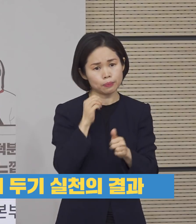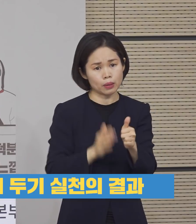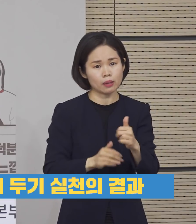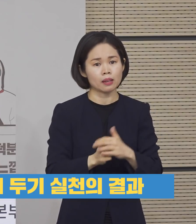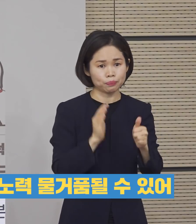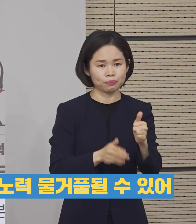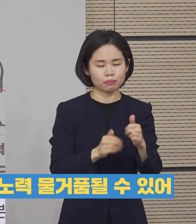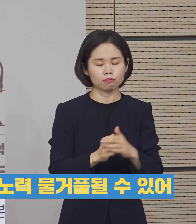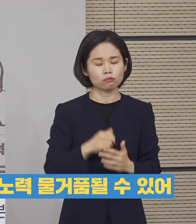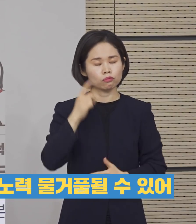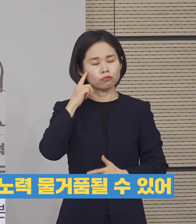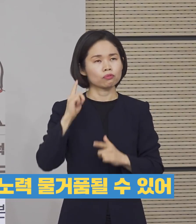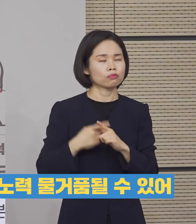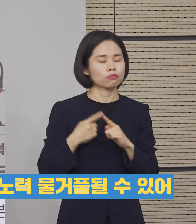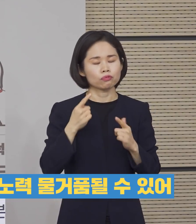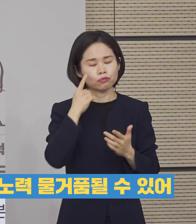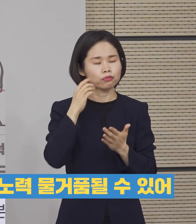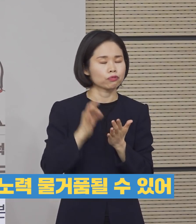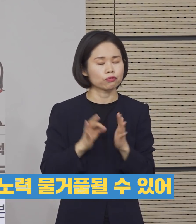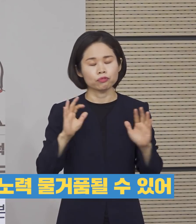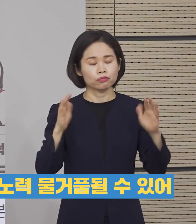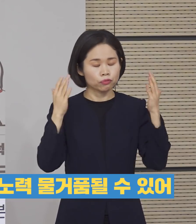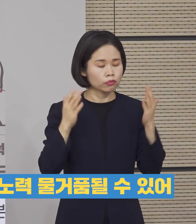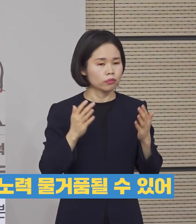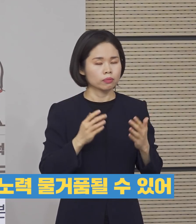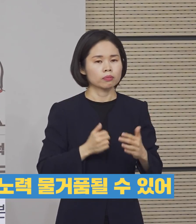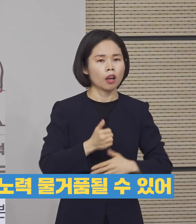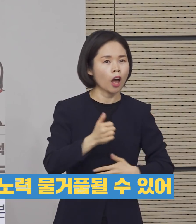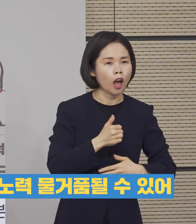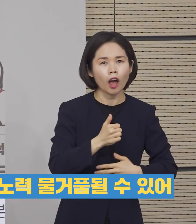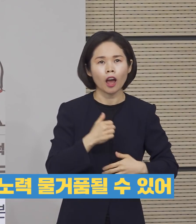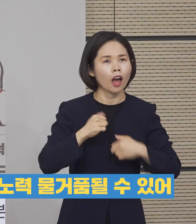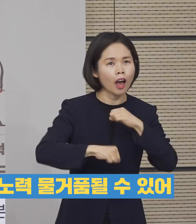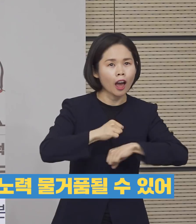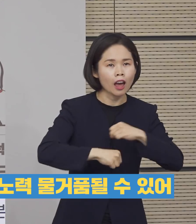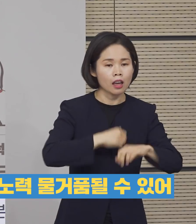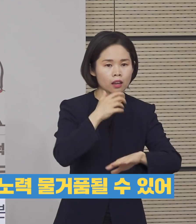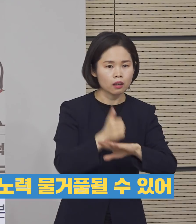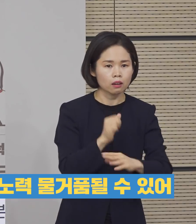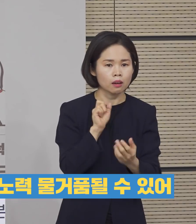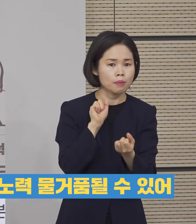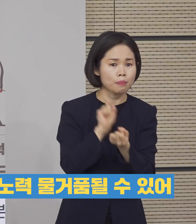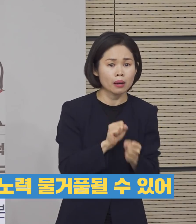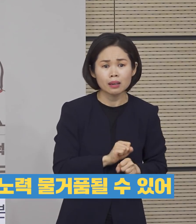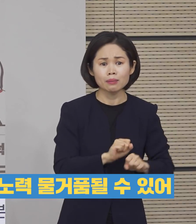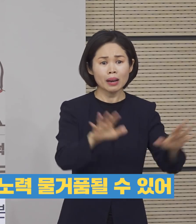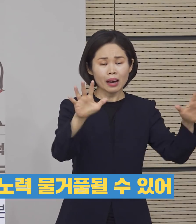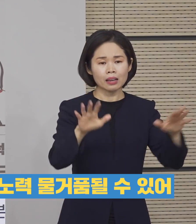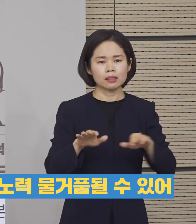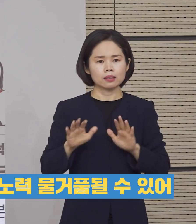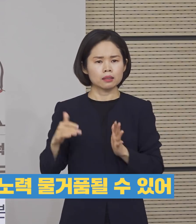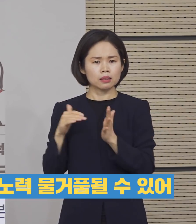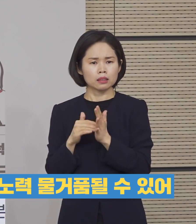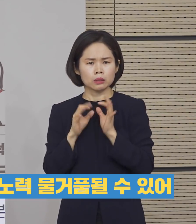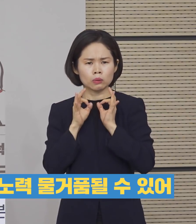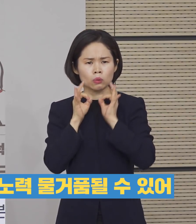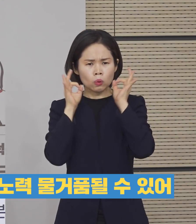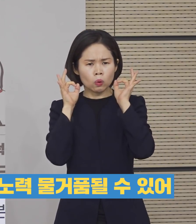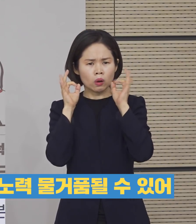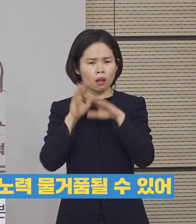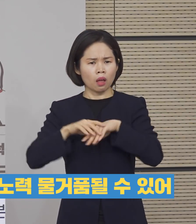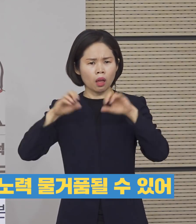합니다. 한순간의 방심이 돌이킬 수 없는 집단 감염으로 이어져 우리가 지금까지